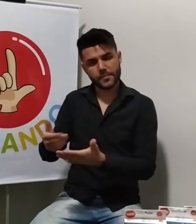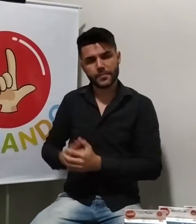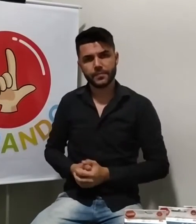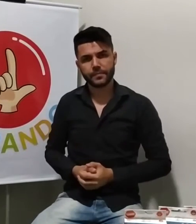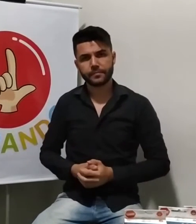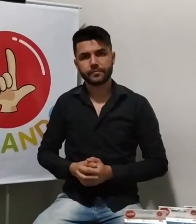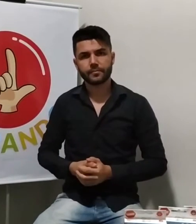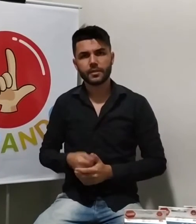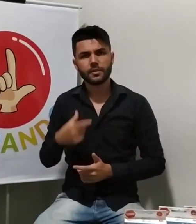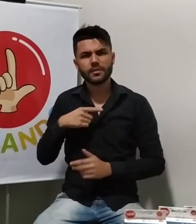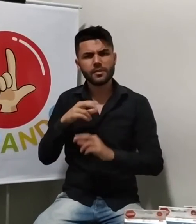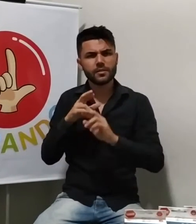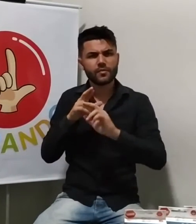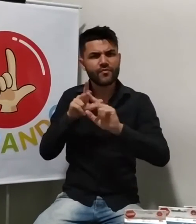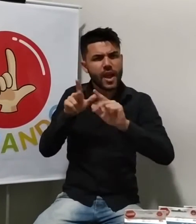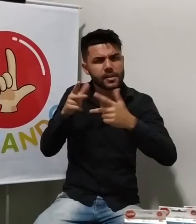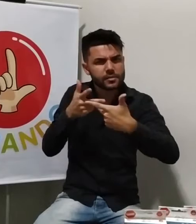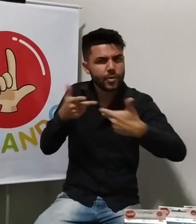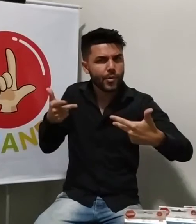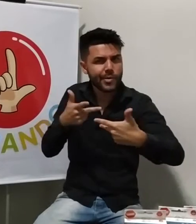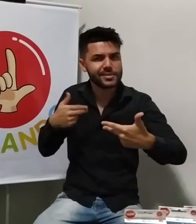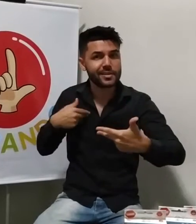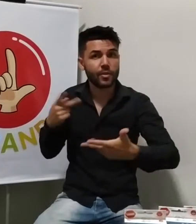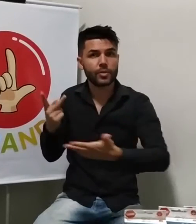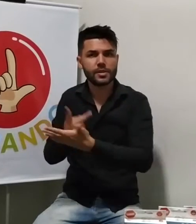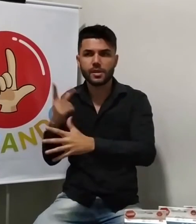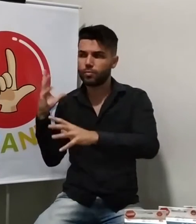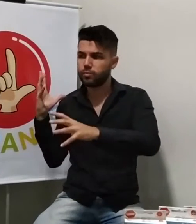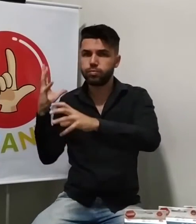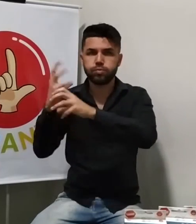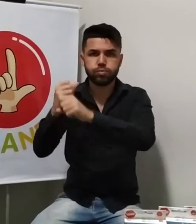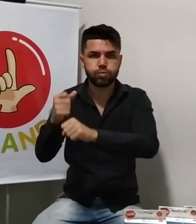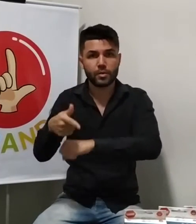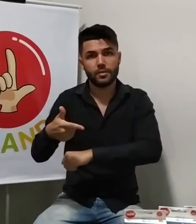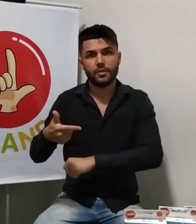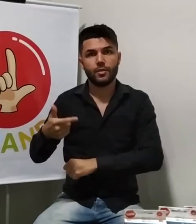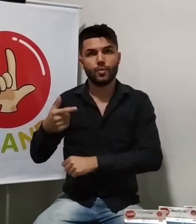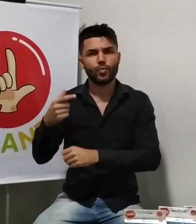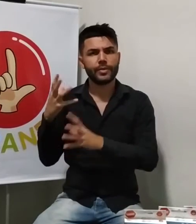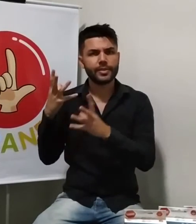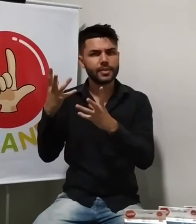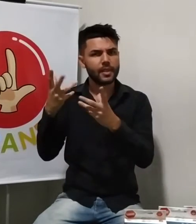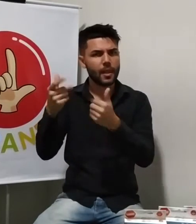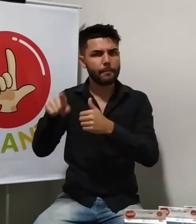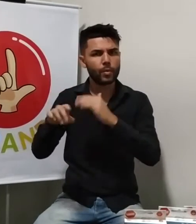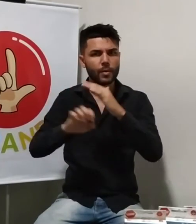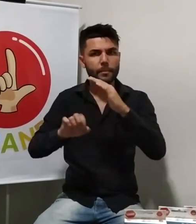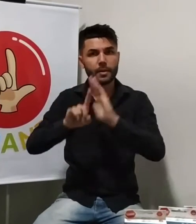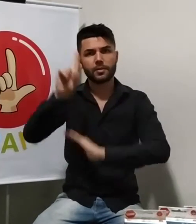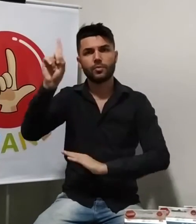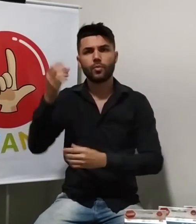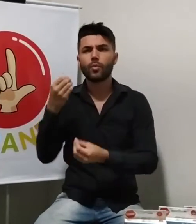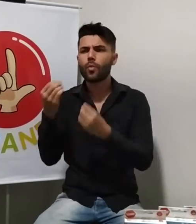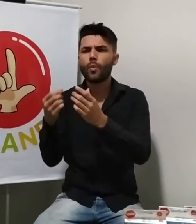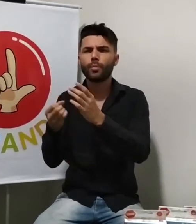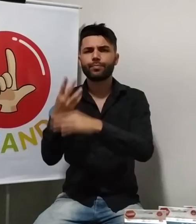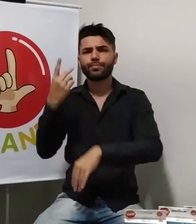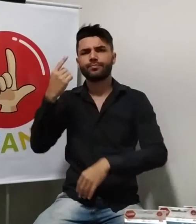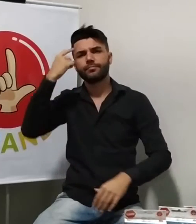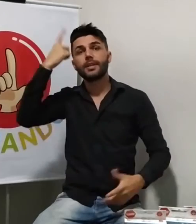eram portugueses, vieram para o Brasil e montaram uma fábrica de cortiça. E é interessante porque, na época, cortiça servia para fazer isolamento